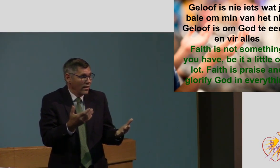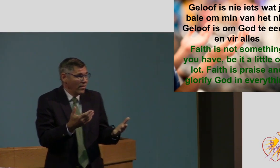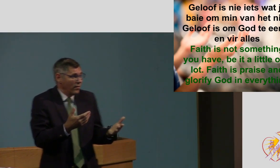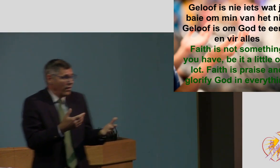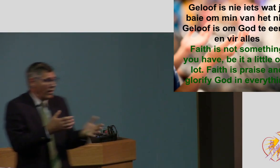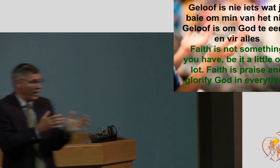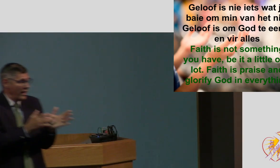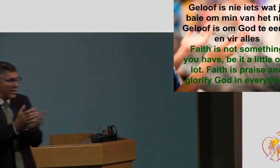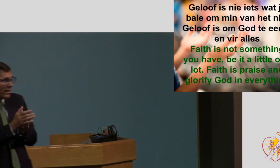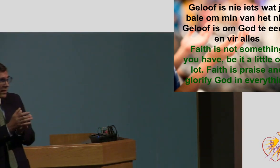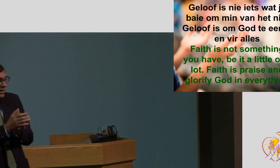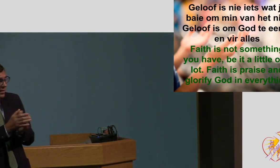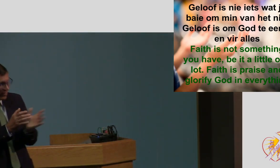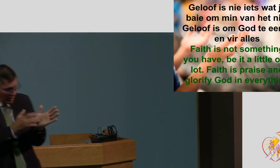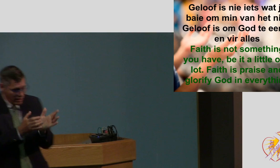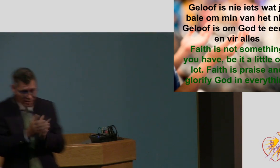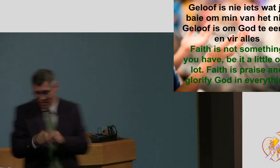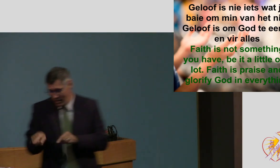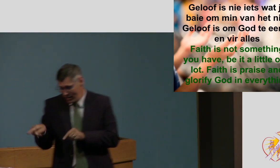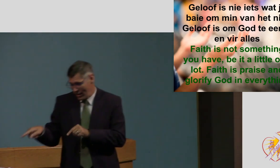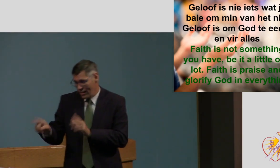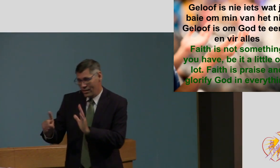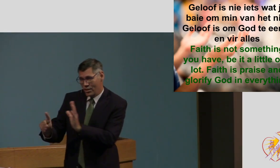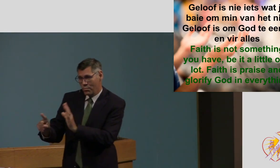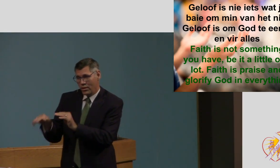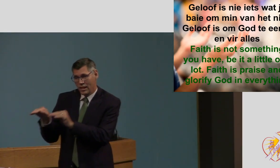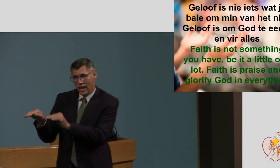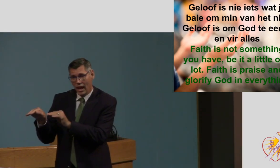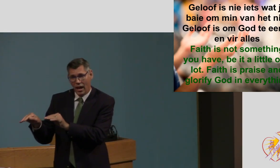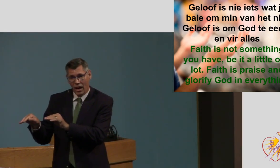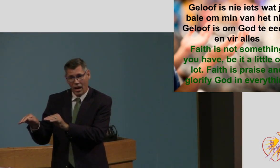wil Jesus sy disippels leer,